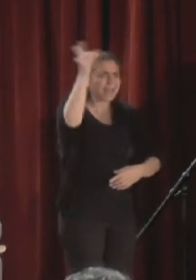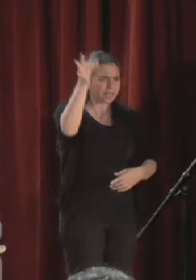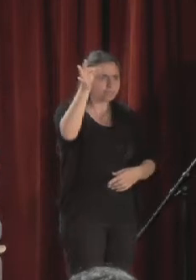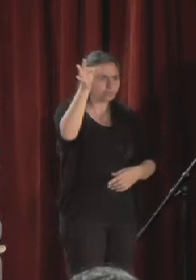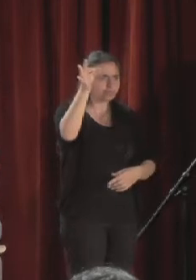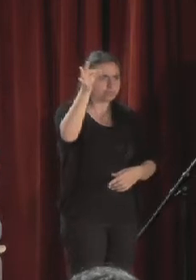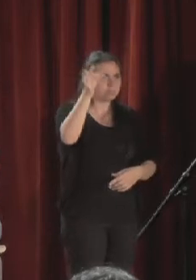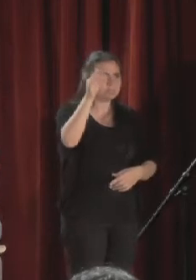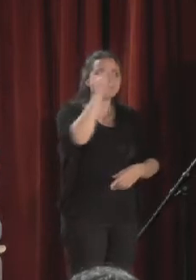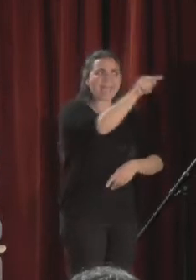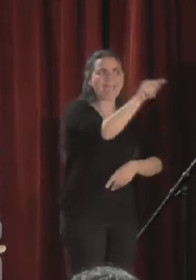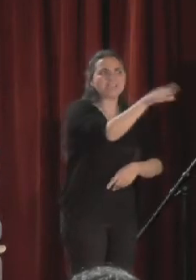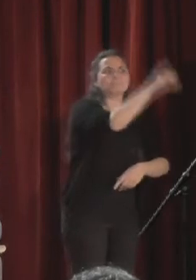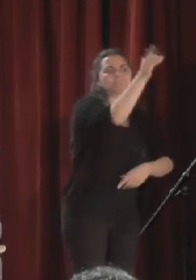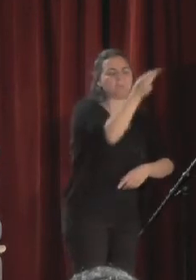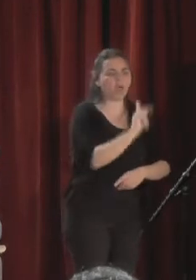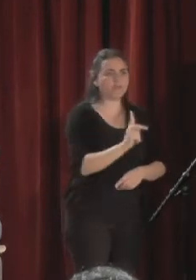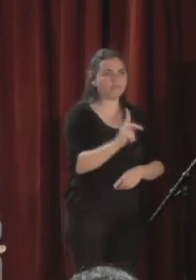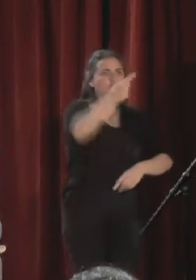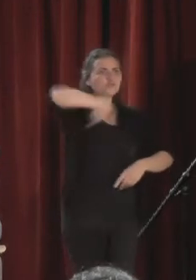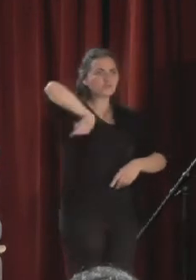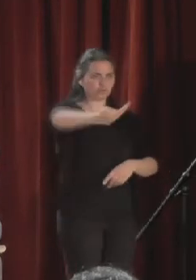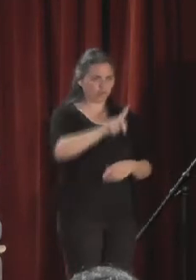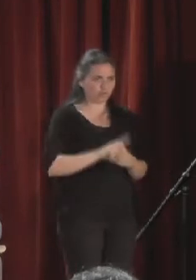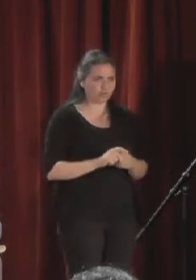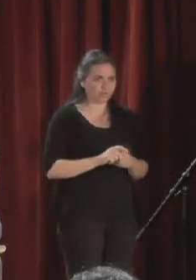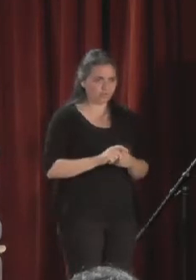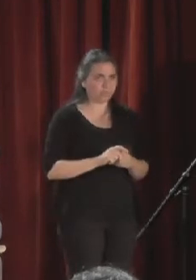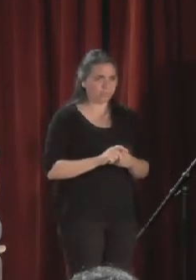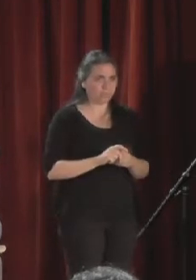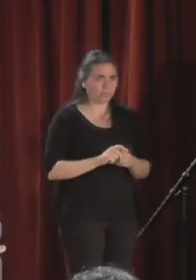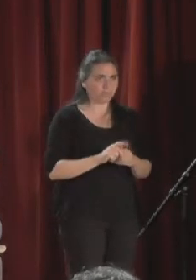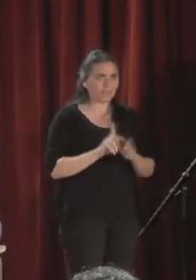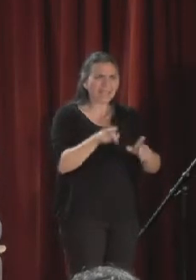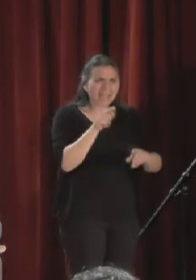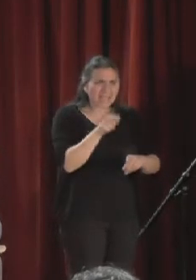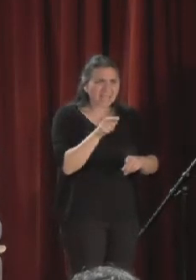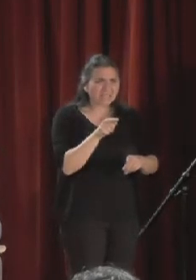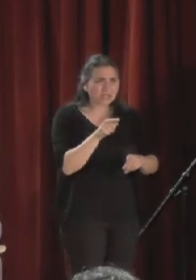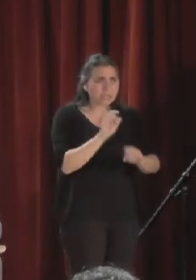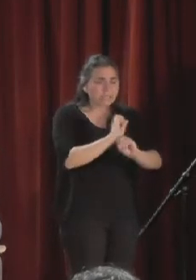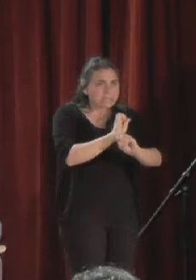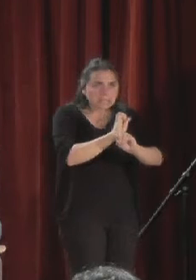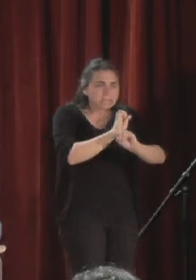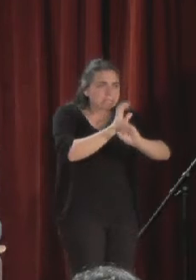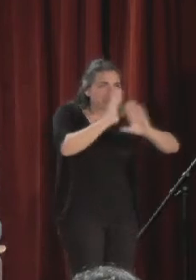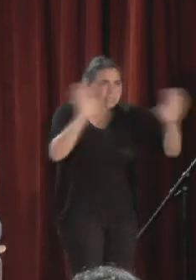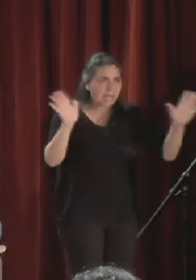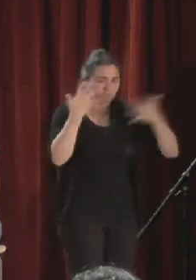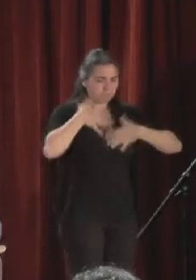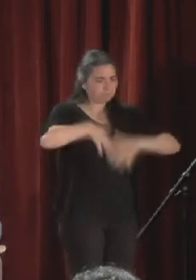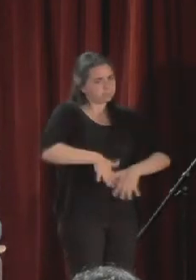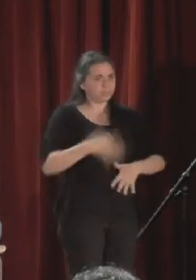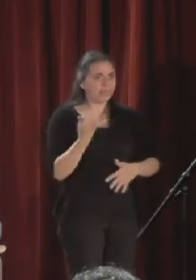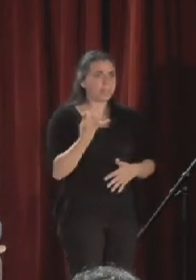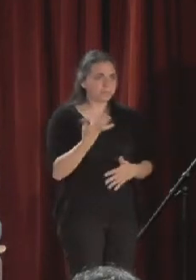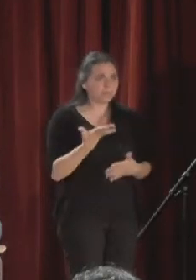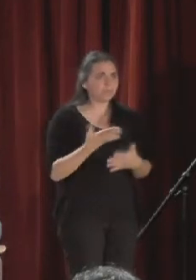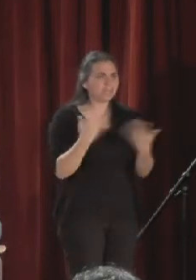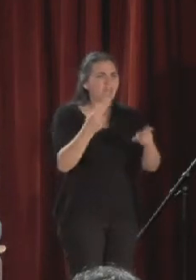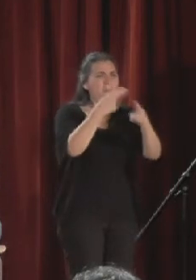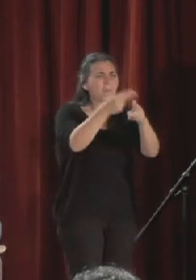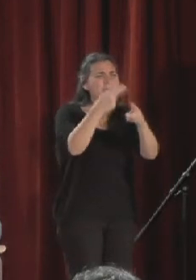agora, non eles. Somos nós. Eso temos que telo meridianamente claro. Queremos unha política